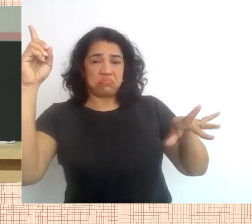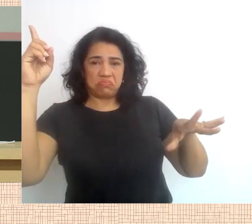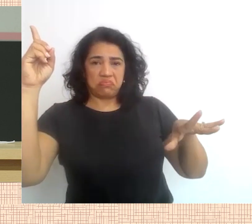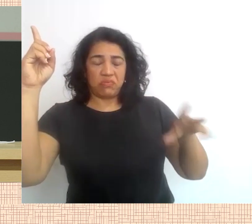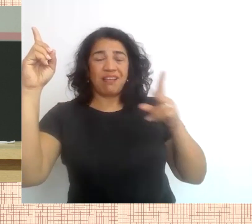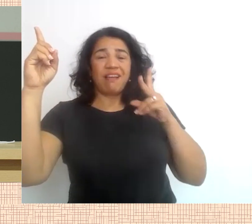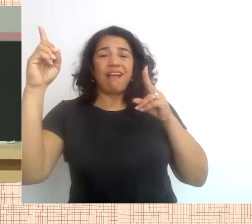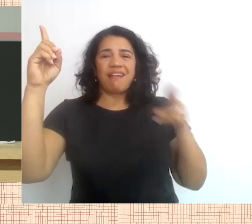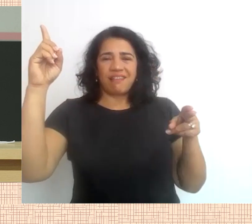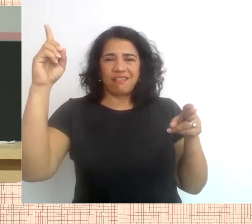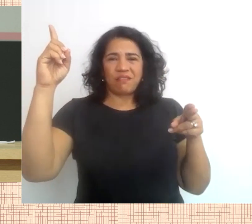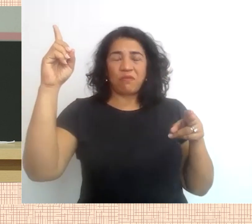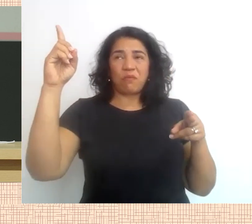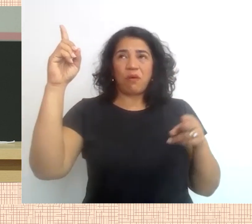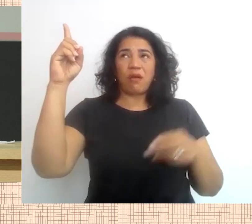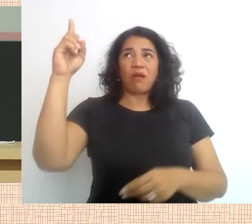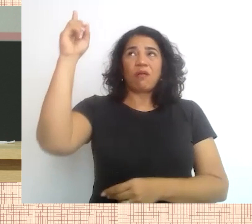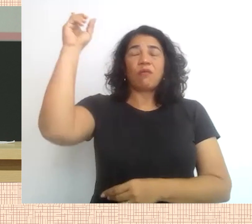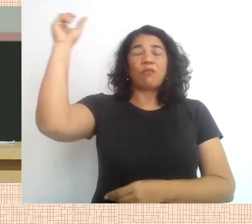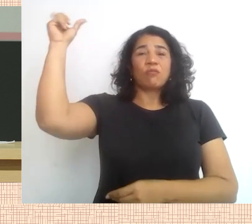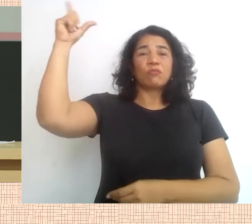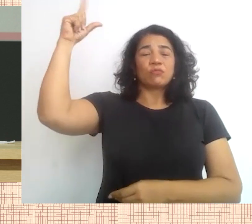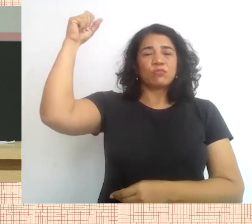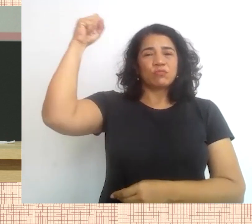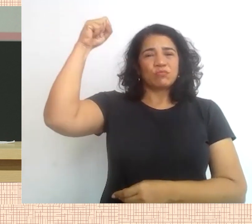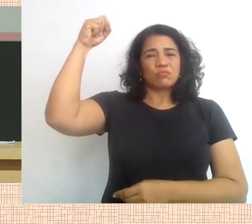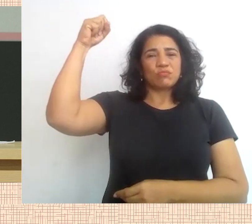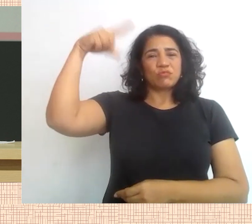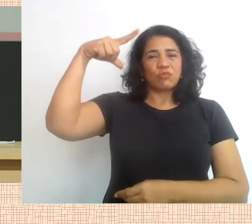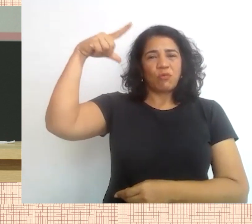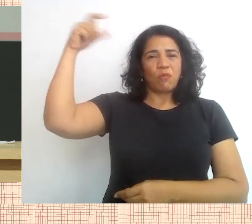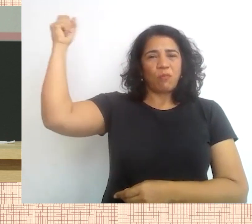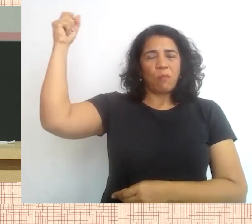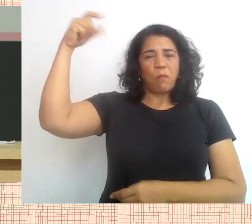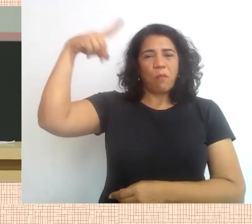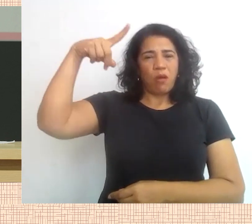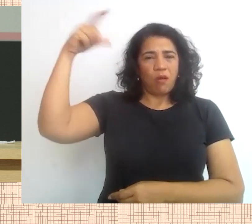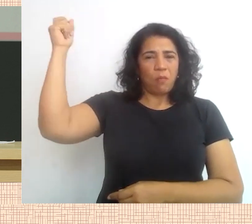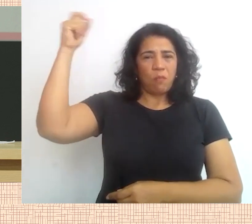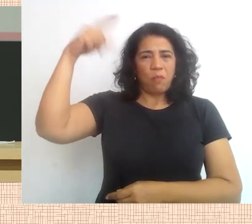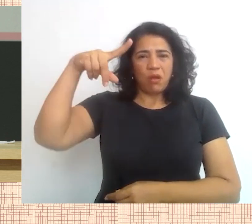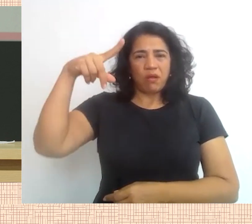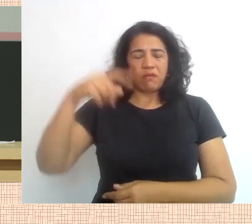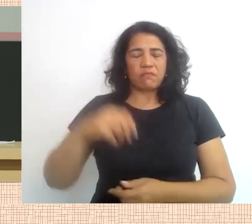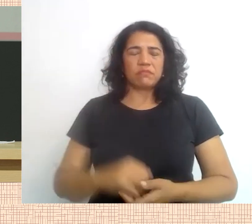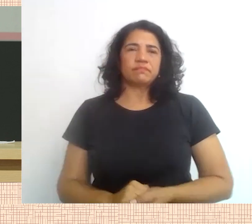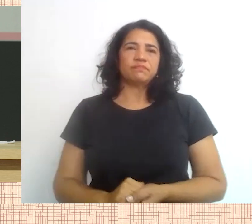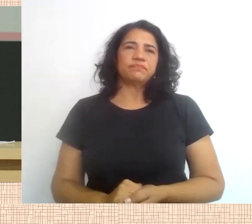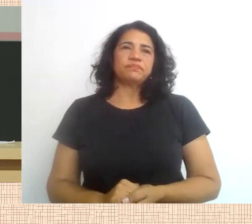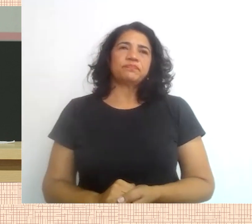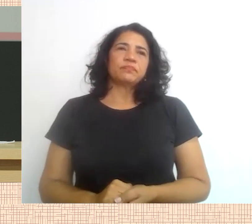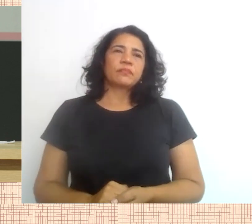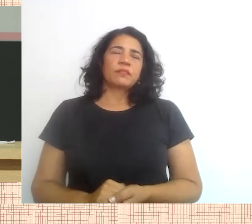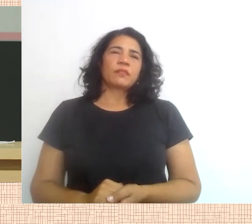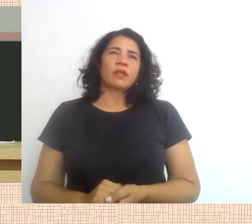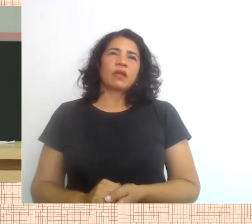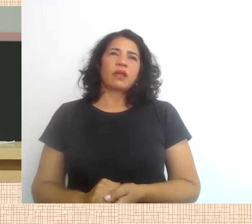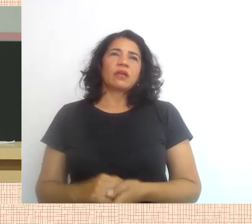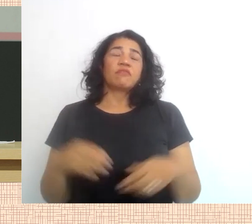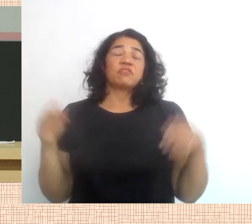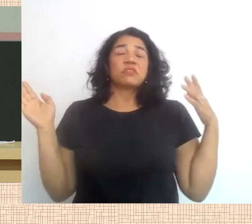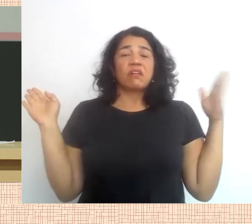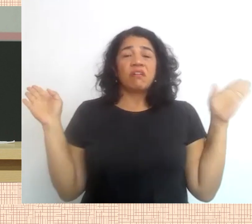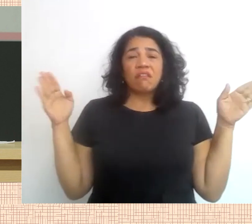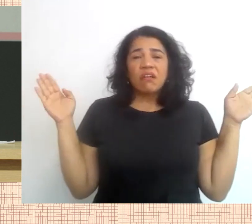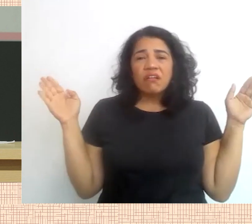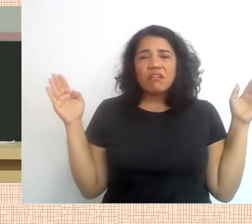adorados. Colossenses 2, versículo 8 e 18. E há outro motivo para outro grupo de